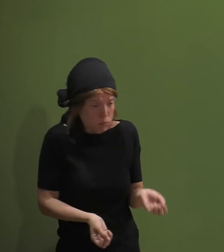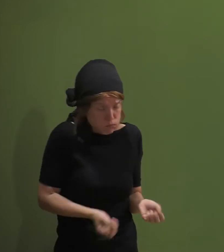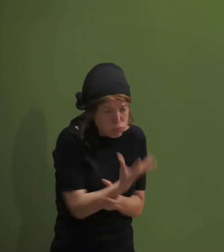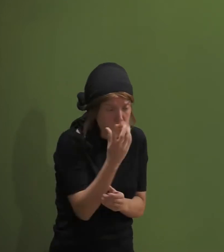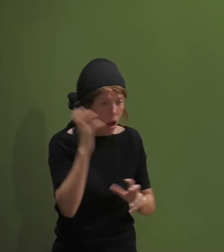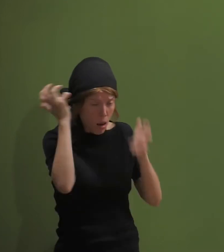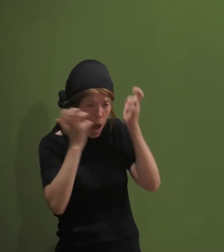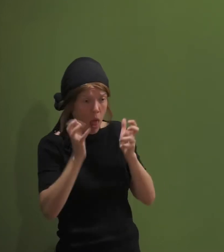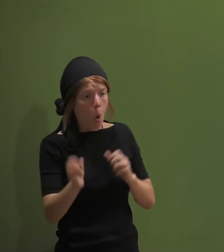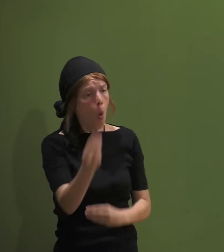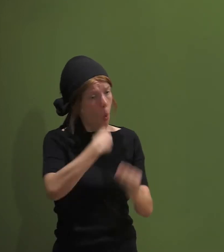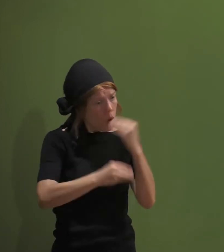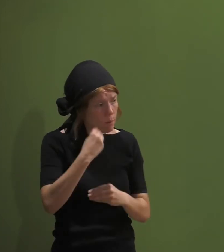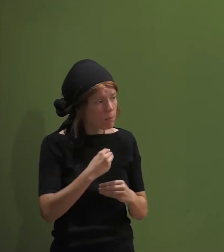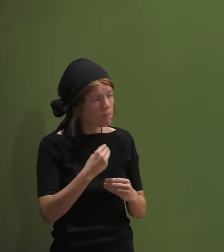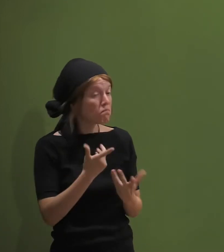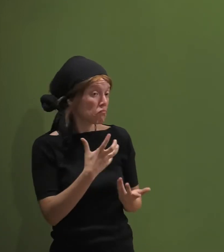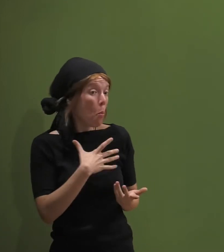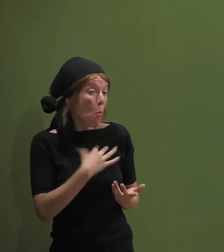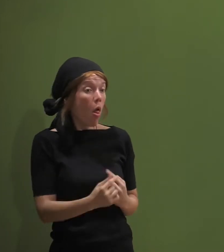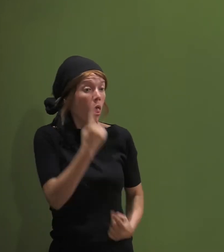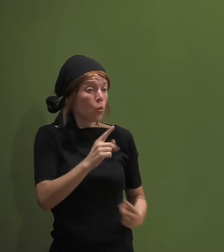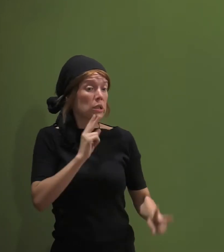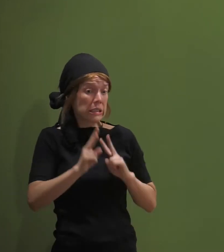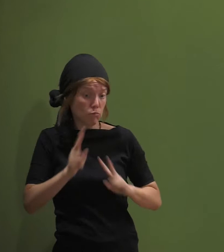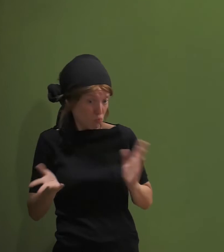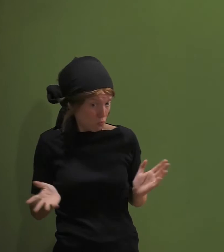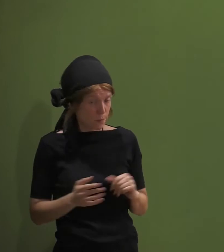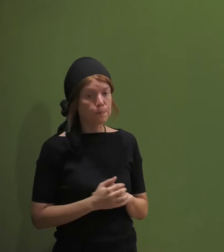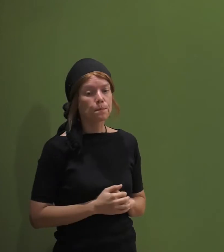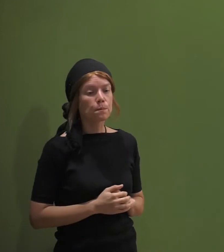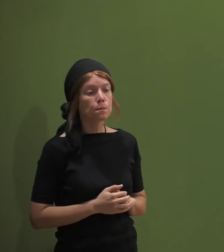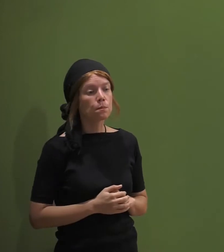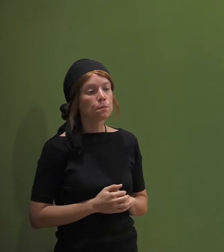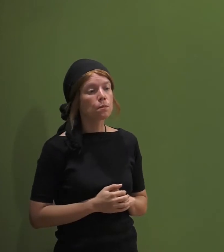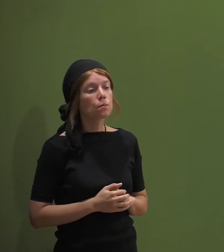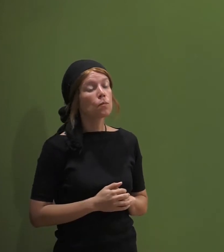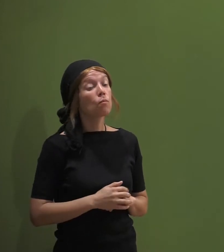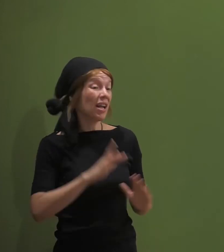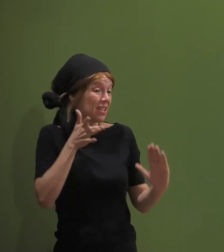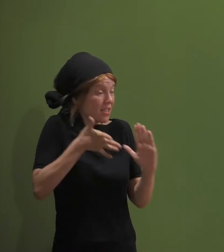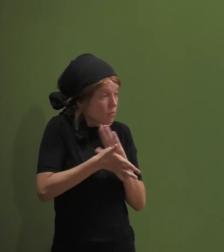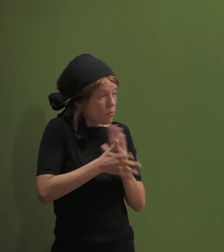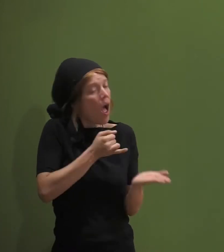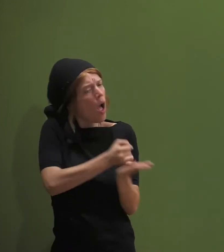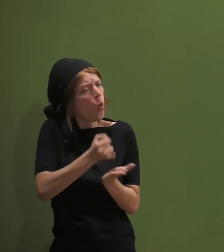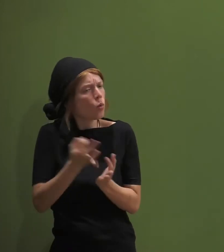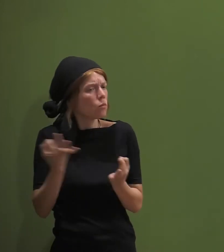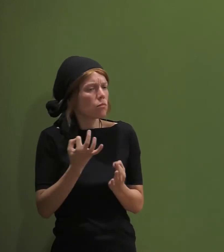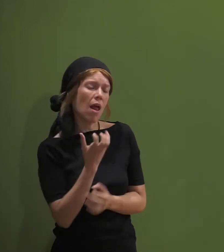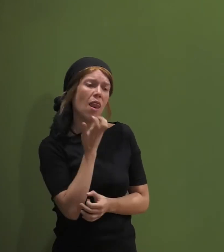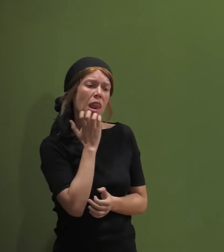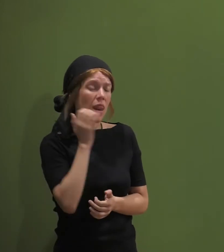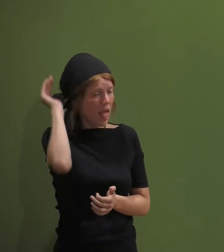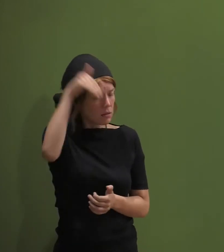plantas, animales o alimentos serían probablemente algunas de las expresiones más utilizadas. Etimológicamente, la palabra agricultura procede del